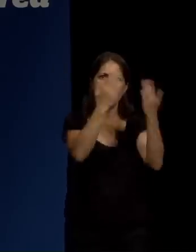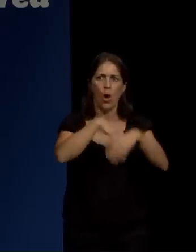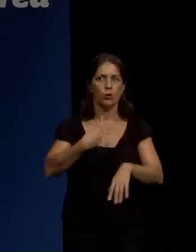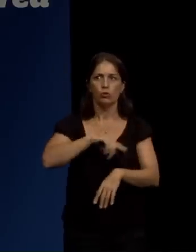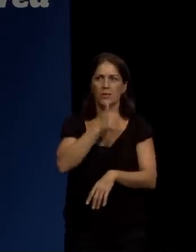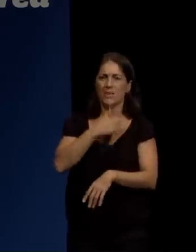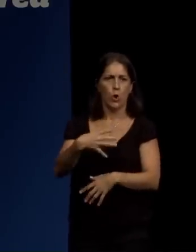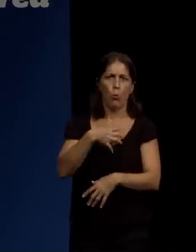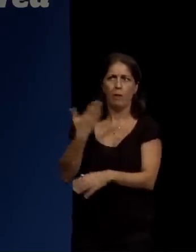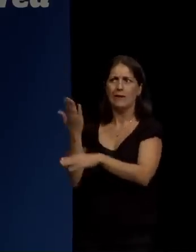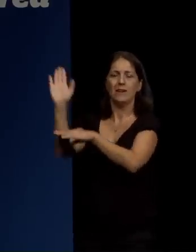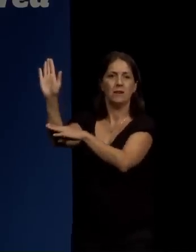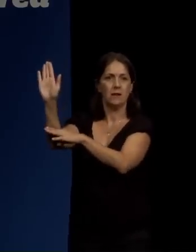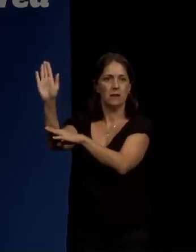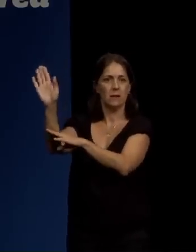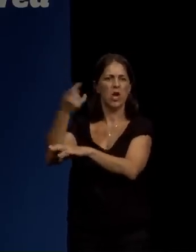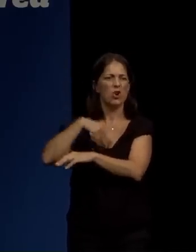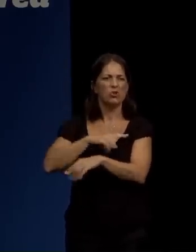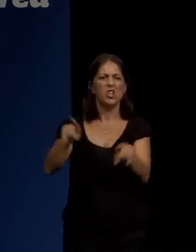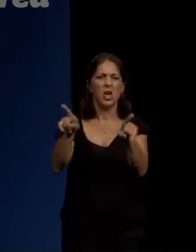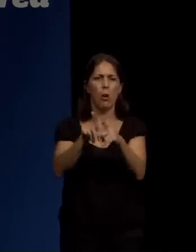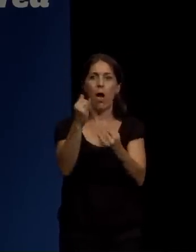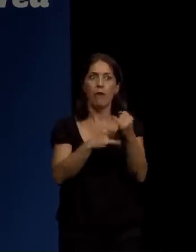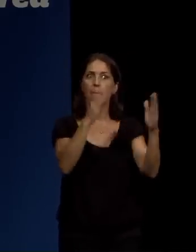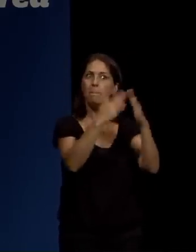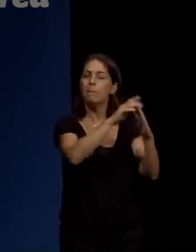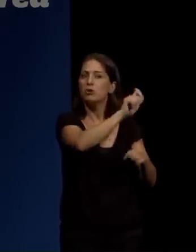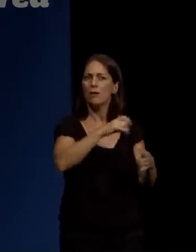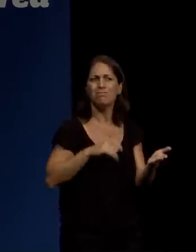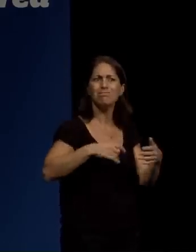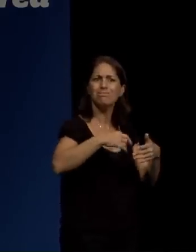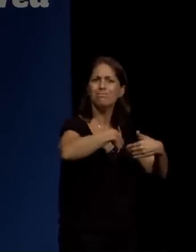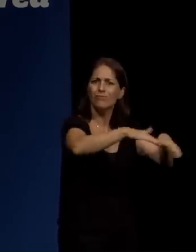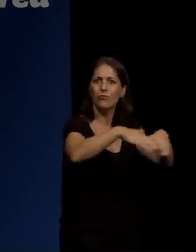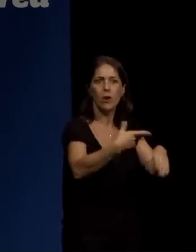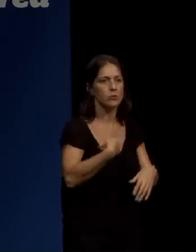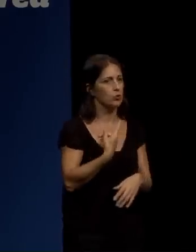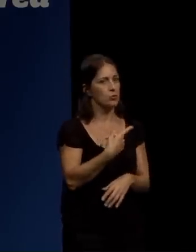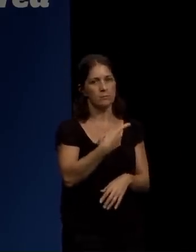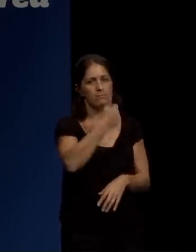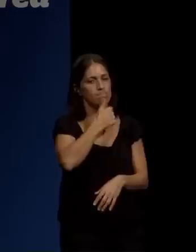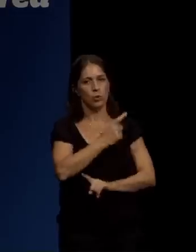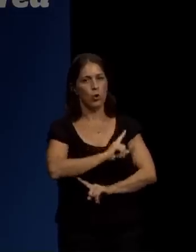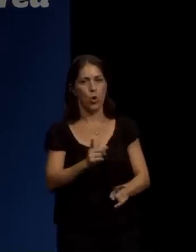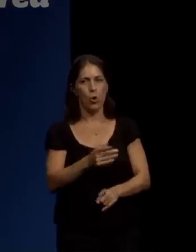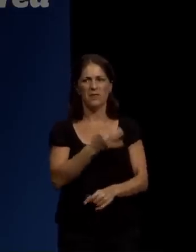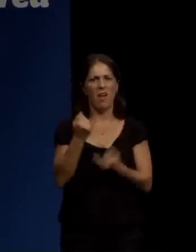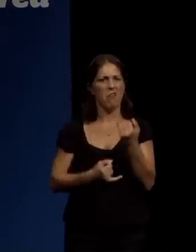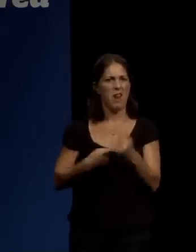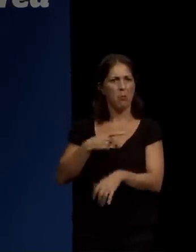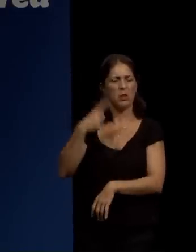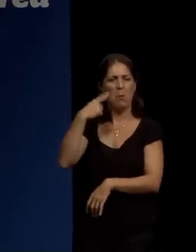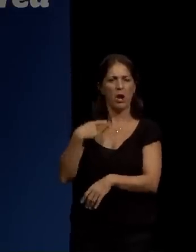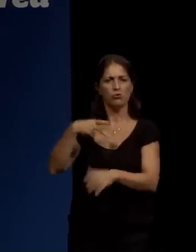insoportables. Non estábamos dispostos a botar a xente das casas, non estábamos dispostos a que seguisen facendo as normas aos bancos